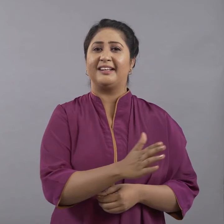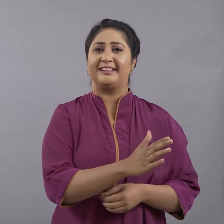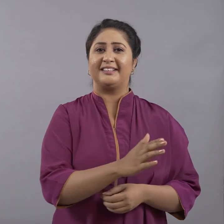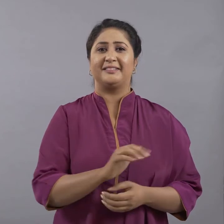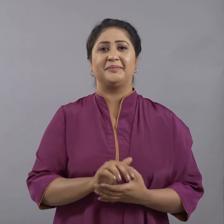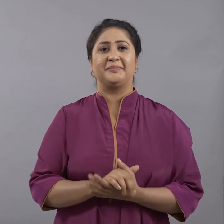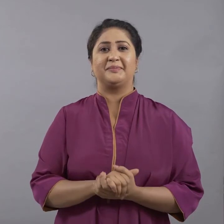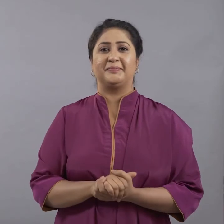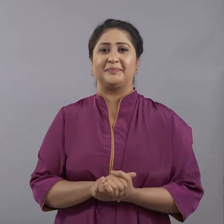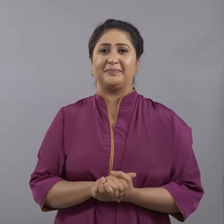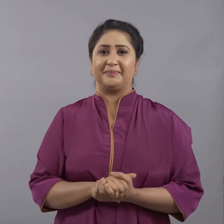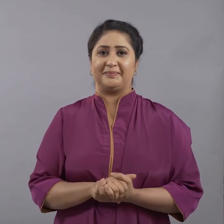छिलके,